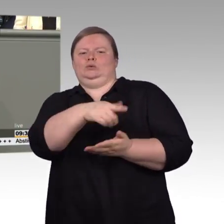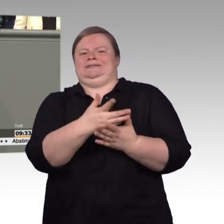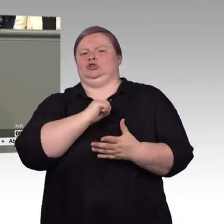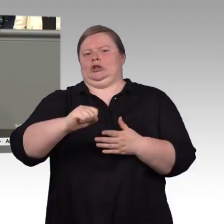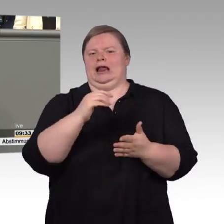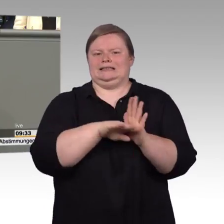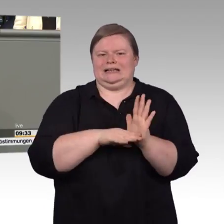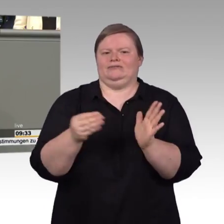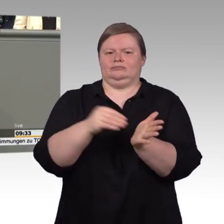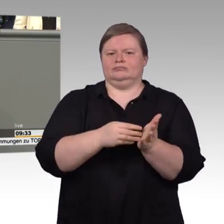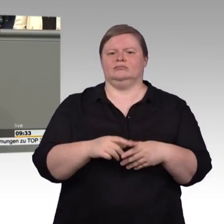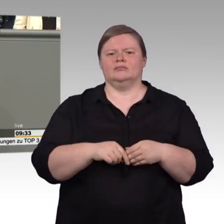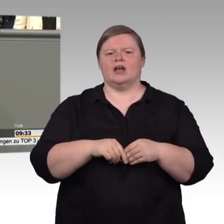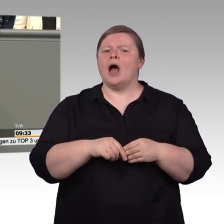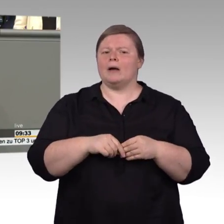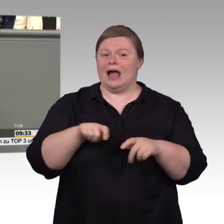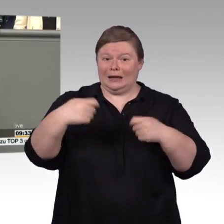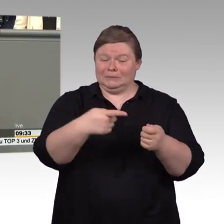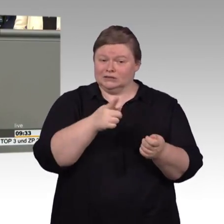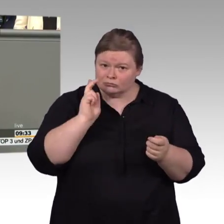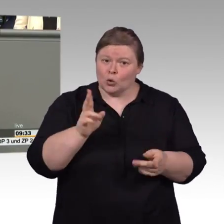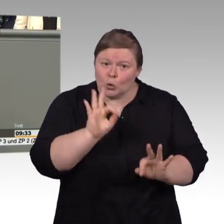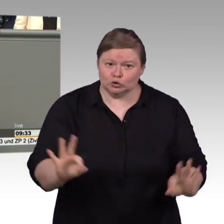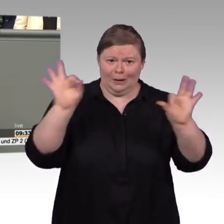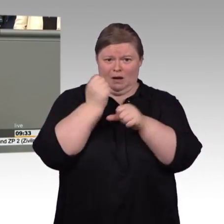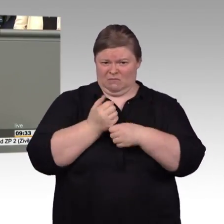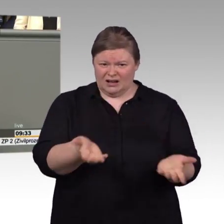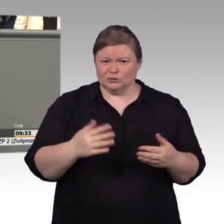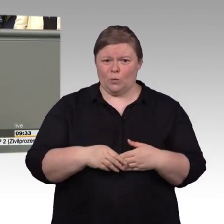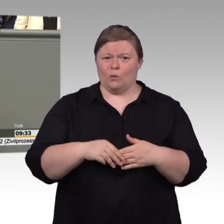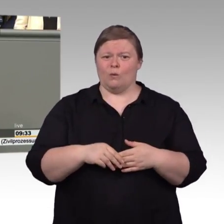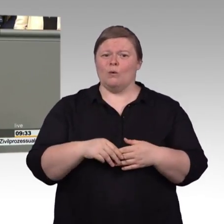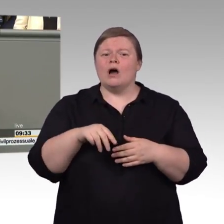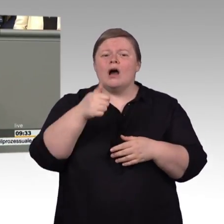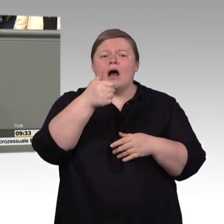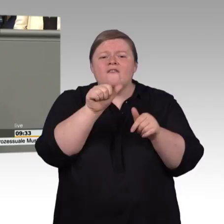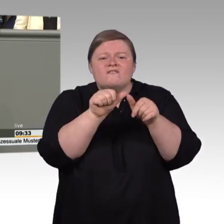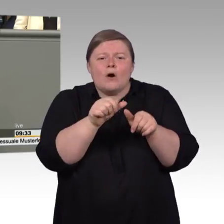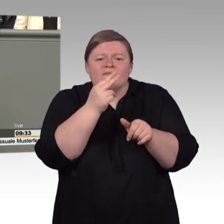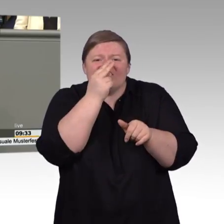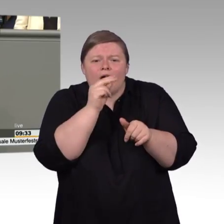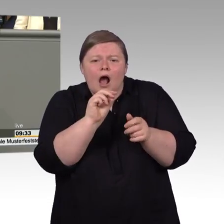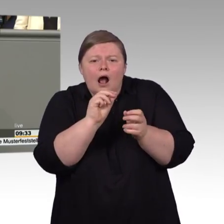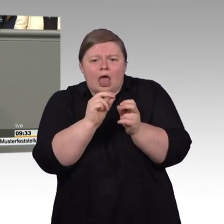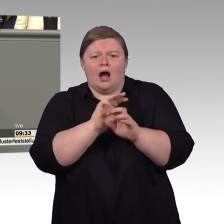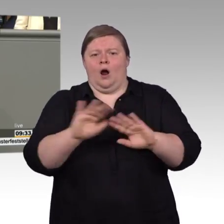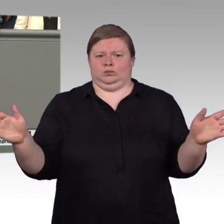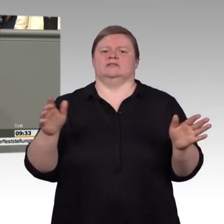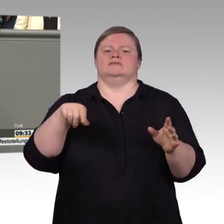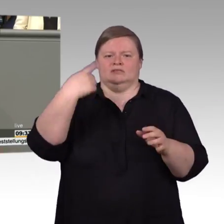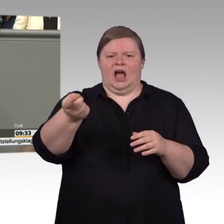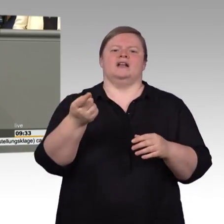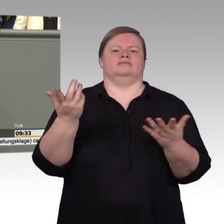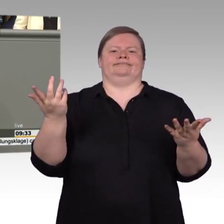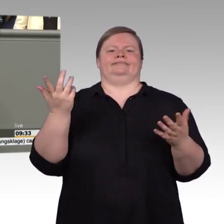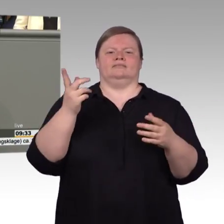um aus dem Verfahren rauszufliegen. Und die Betroffenen, die erfahren das aber nicht sofort, sondern gegebenenfalls erst, wenn die Verjährungsfrist abgelaufen ist.